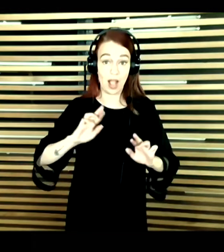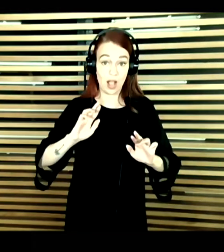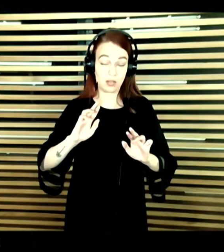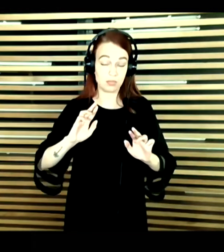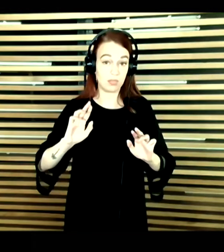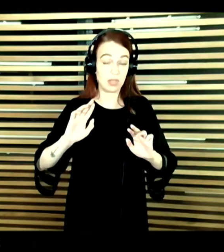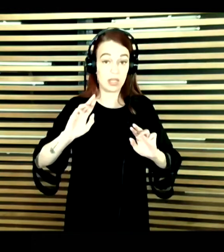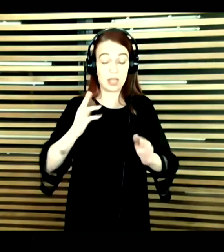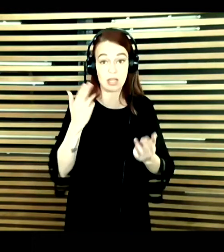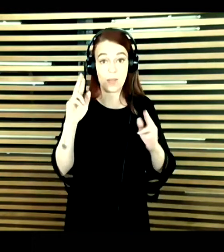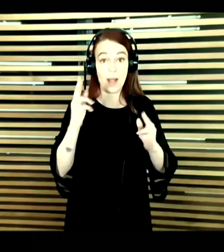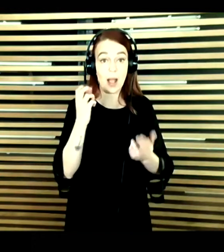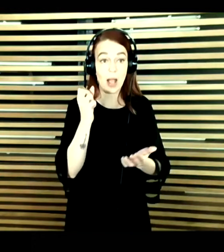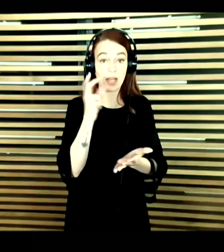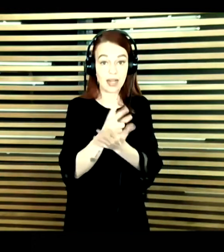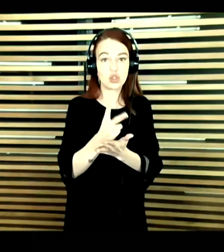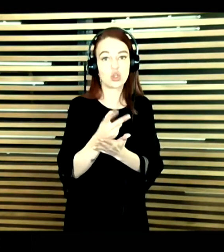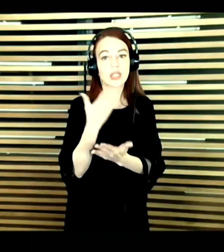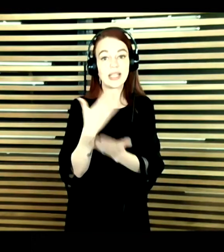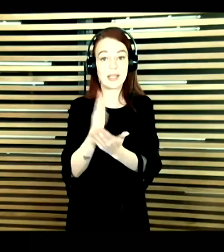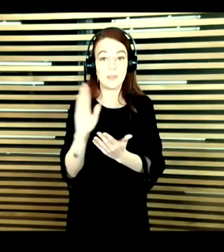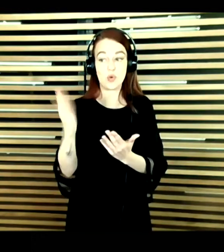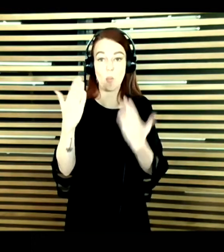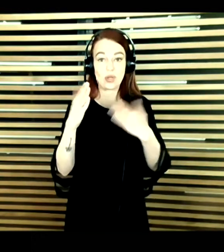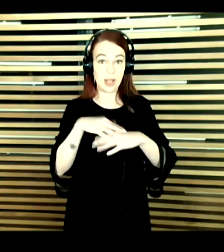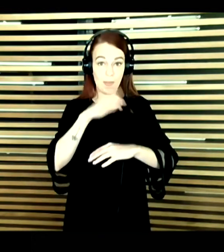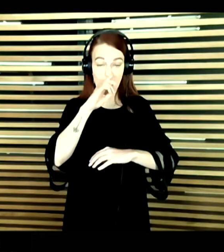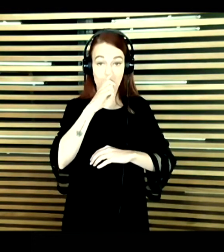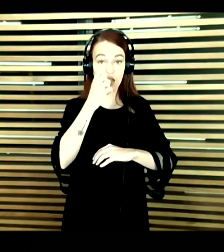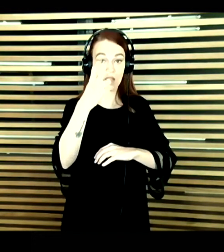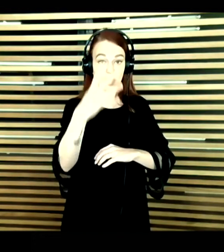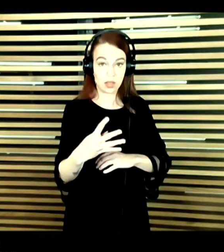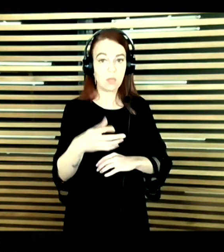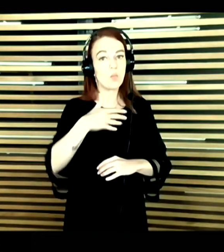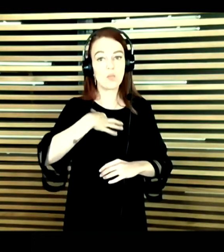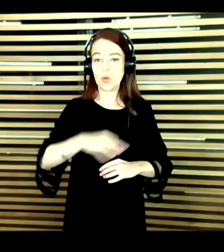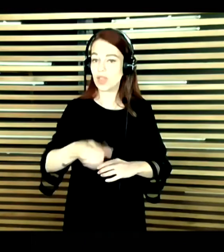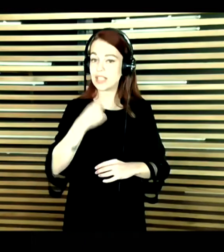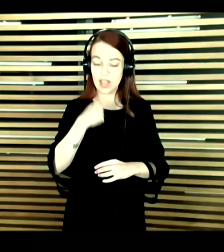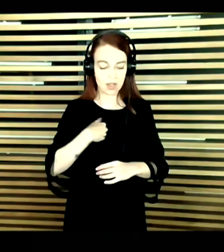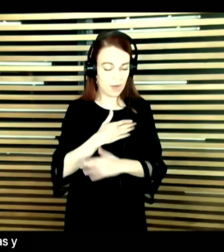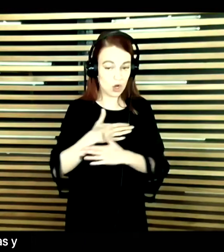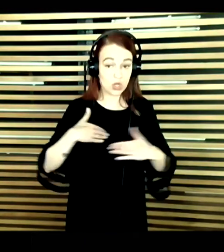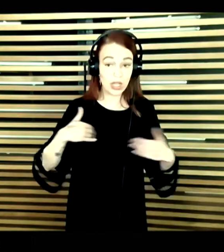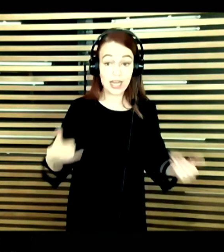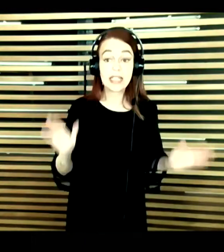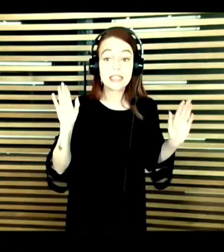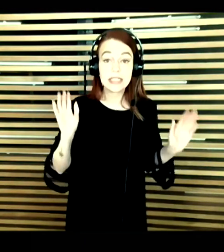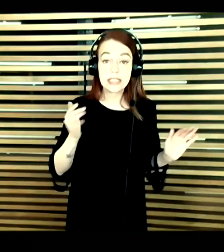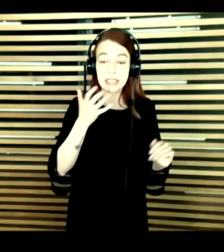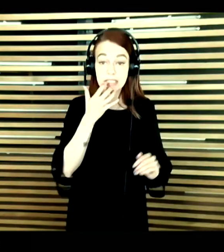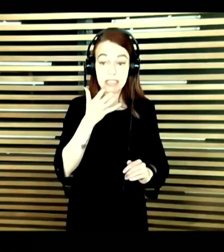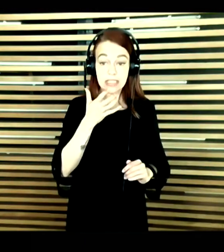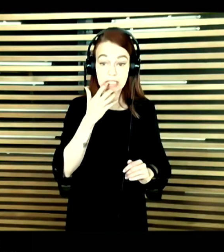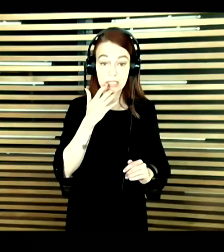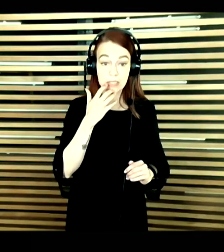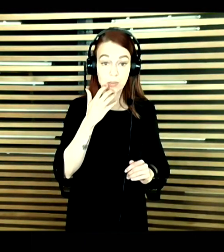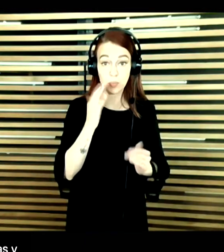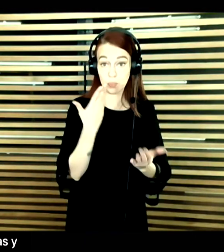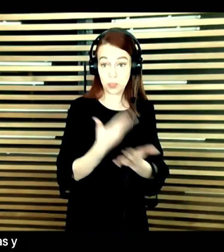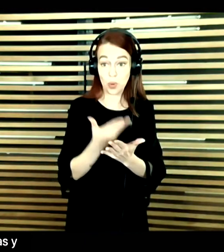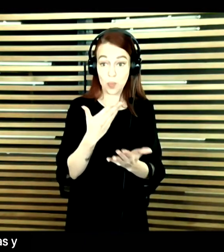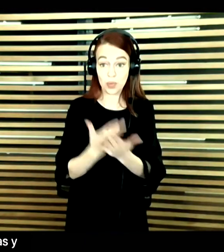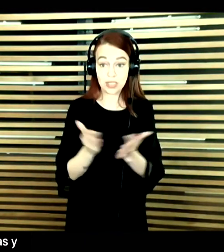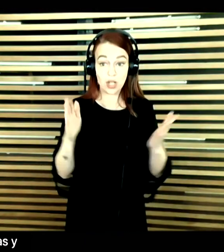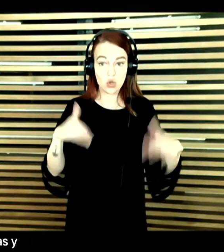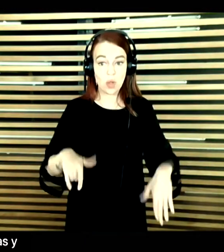retos que tenemos en marcha para próximas ediciones. Y en el caso de que no haya ninguna,